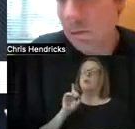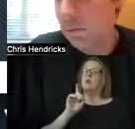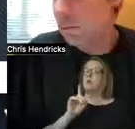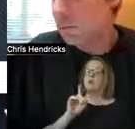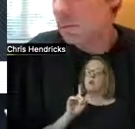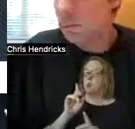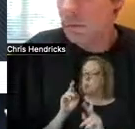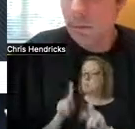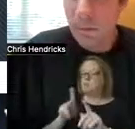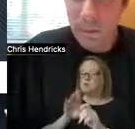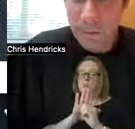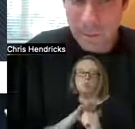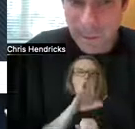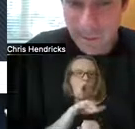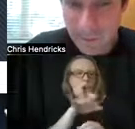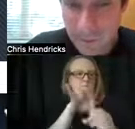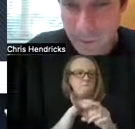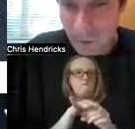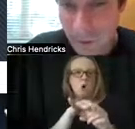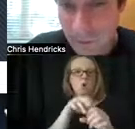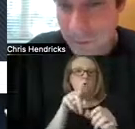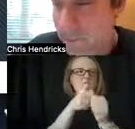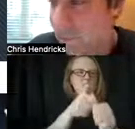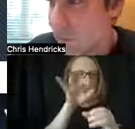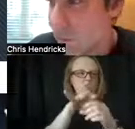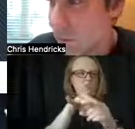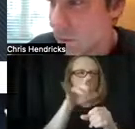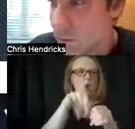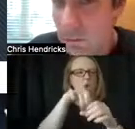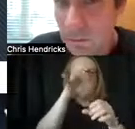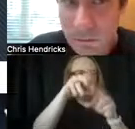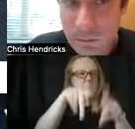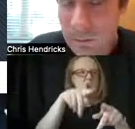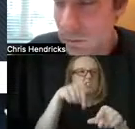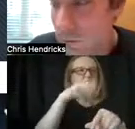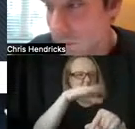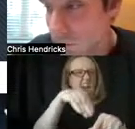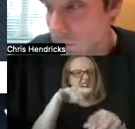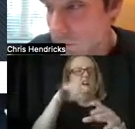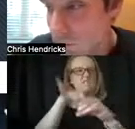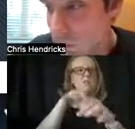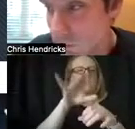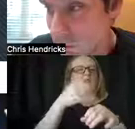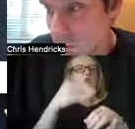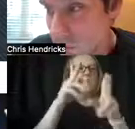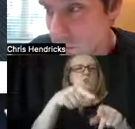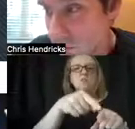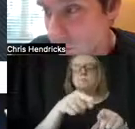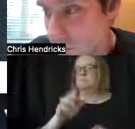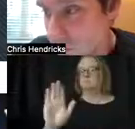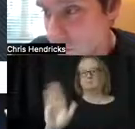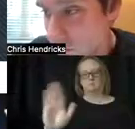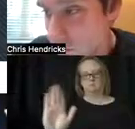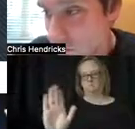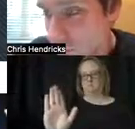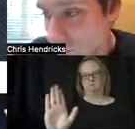está bien que alguien le presione usted para que vote de forma tal que usted no tenía la intención de votar o de forma